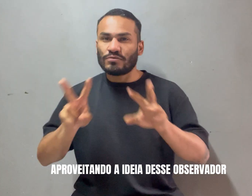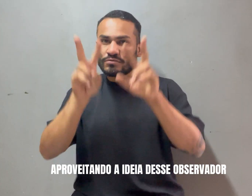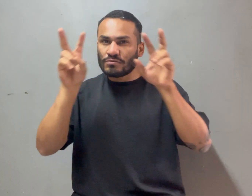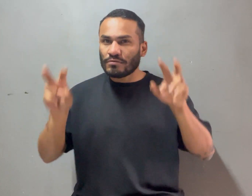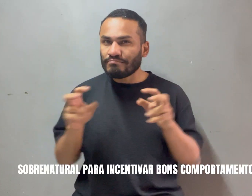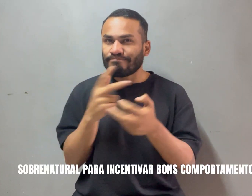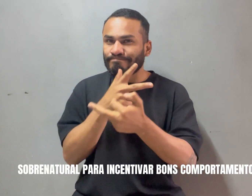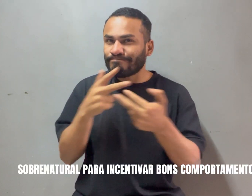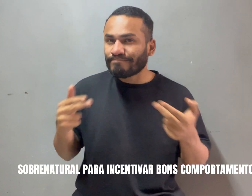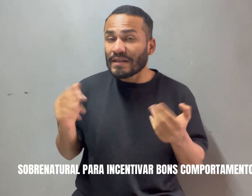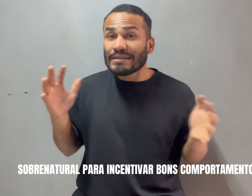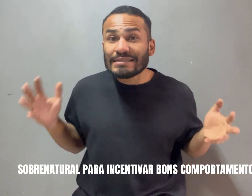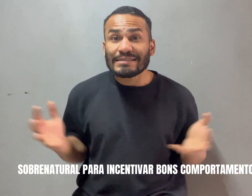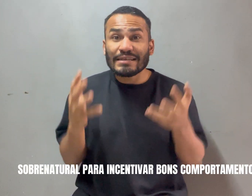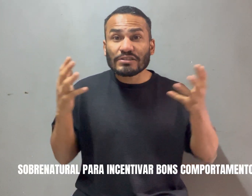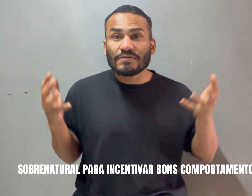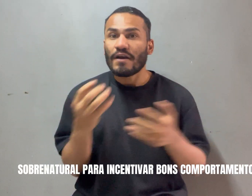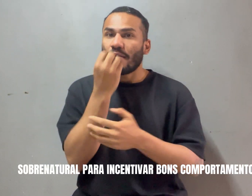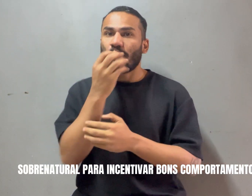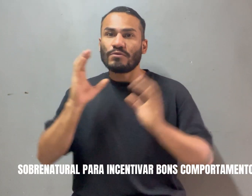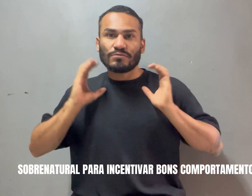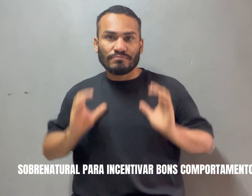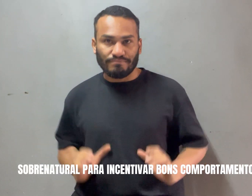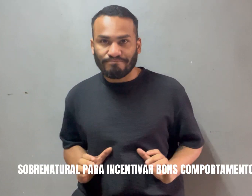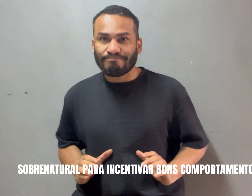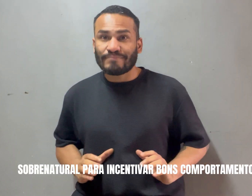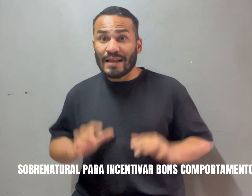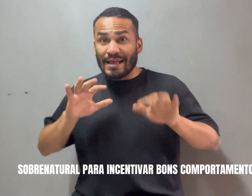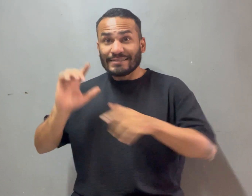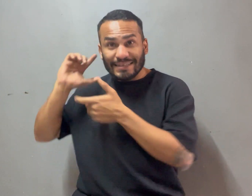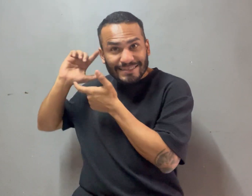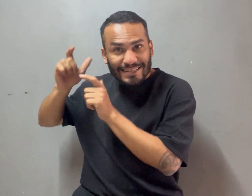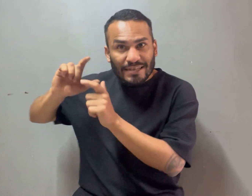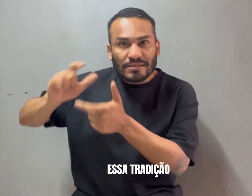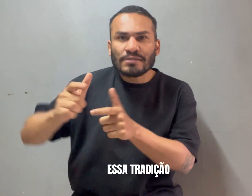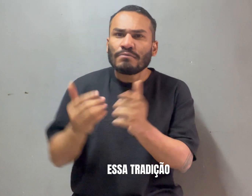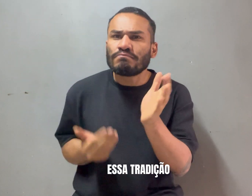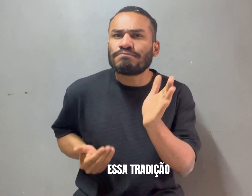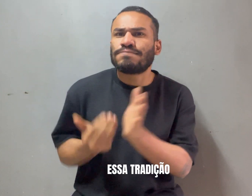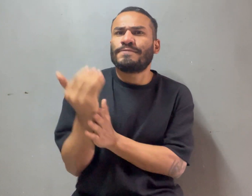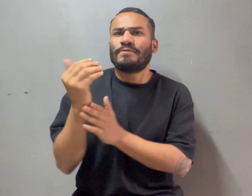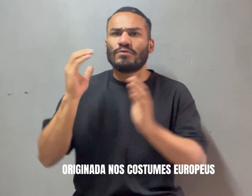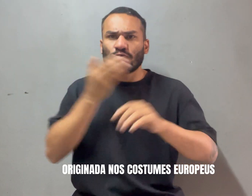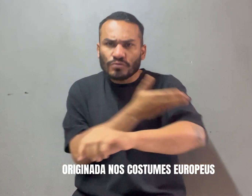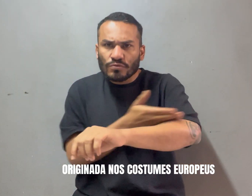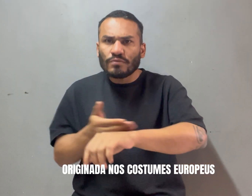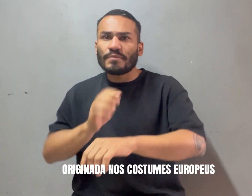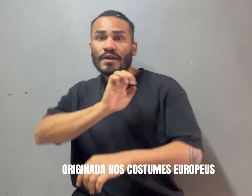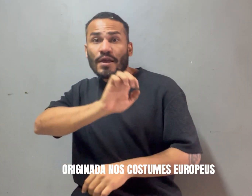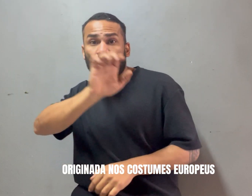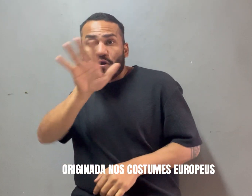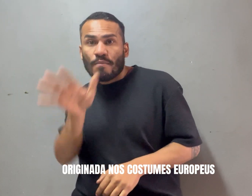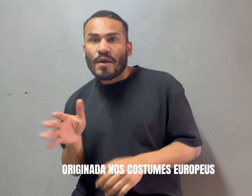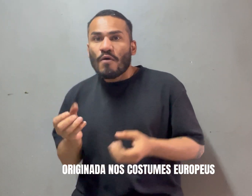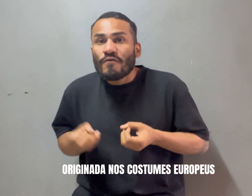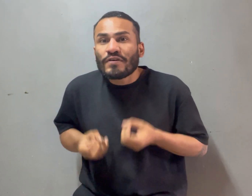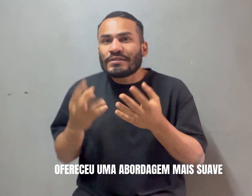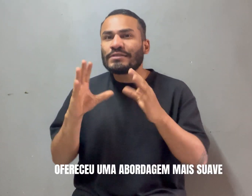observador sobrenatural para incentivar bons comportamentos. Essa tradição, originada nos costumes europeus, ofereceu